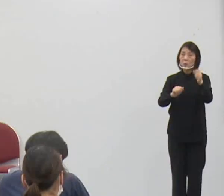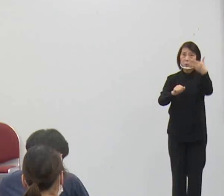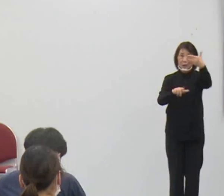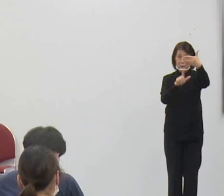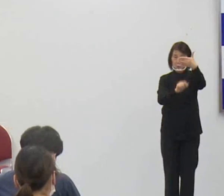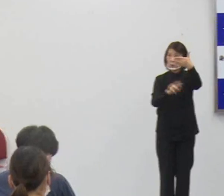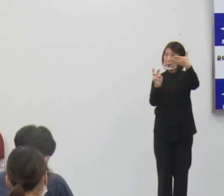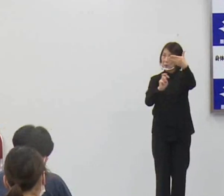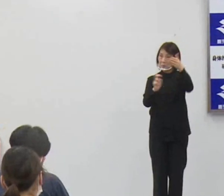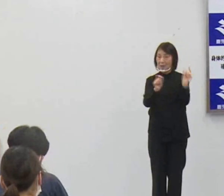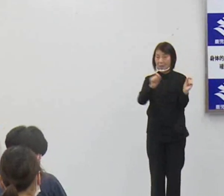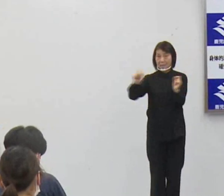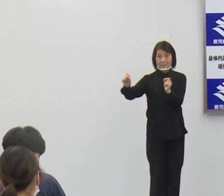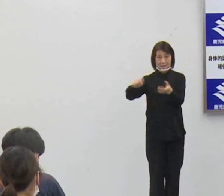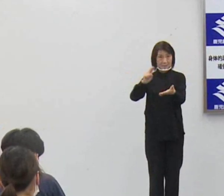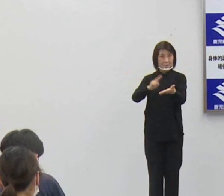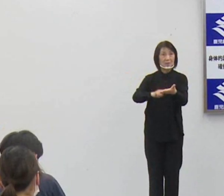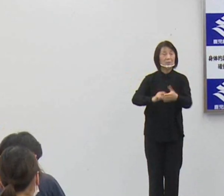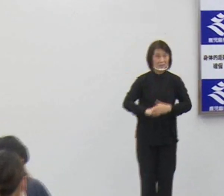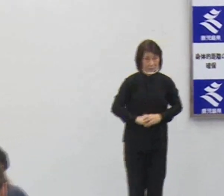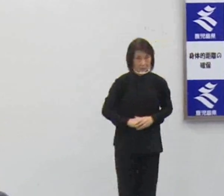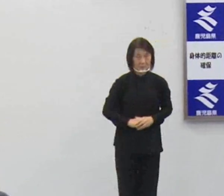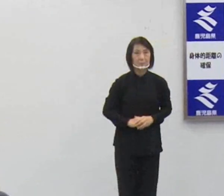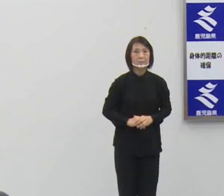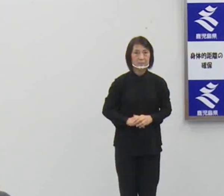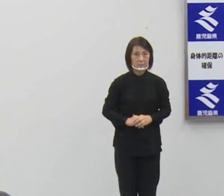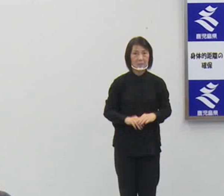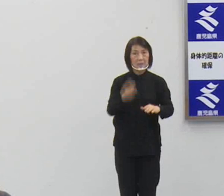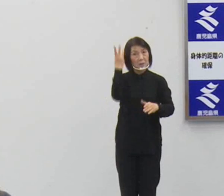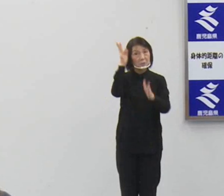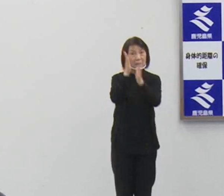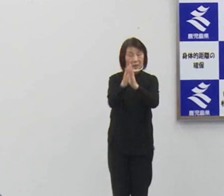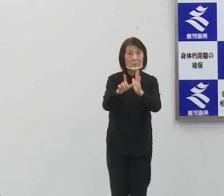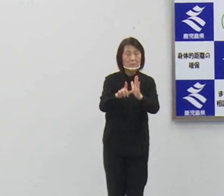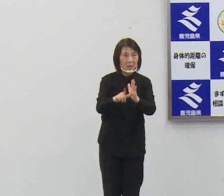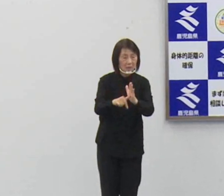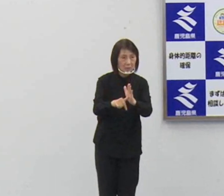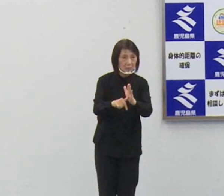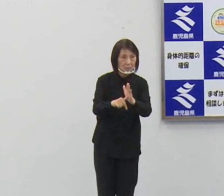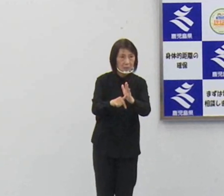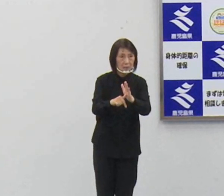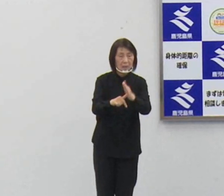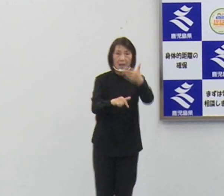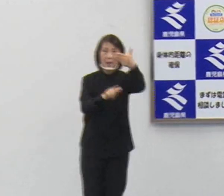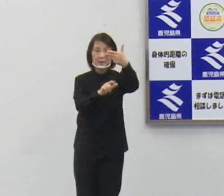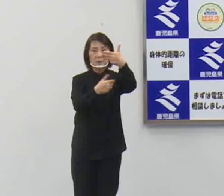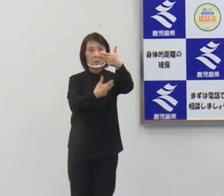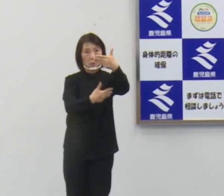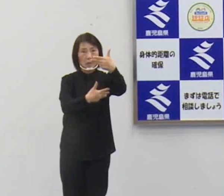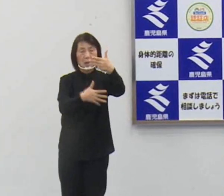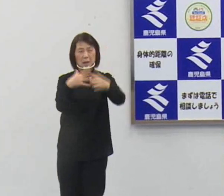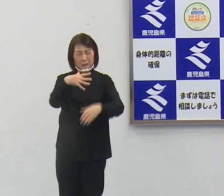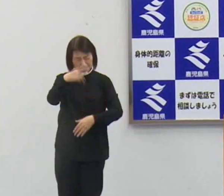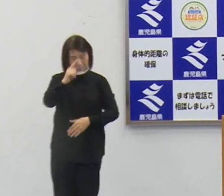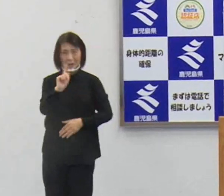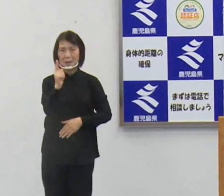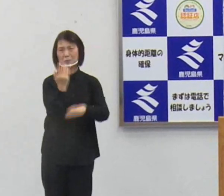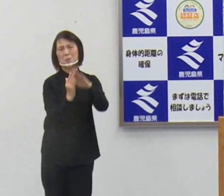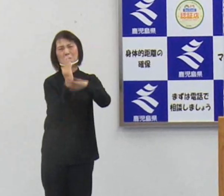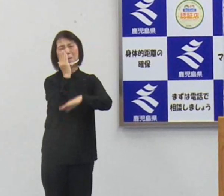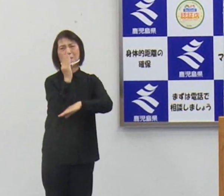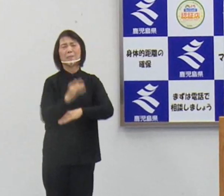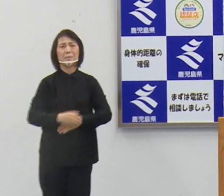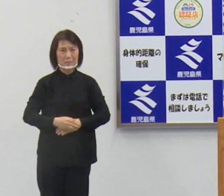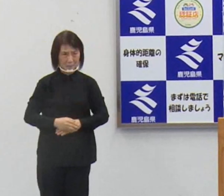延長することが決定されました。本県におきましては8月8日に初めて100人を超